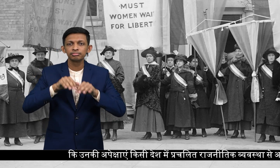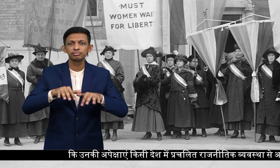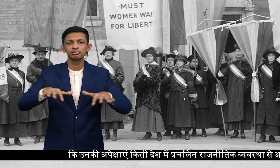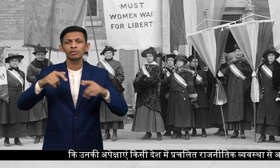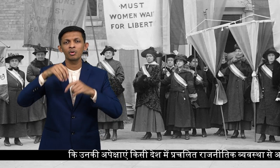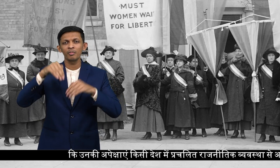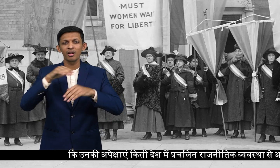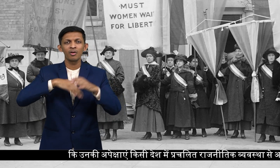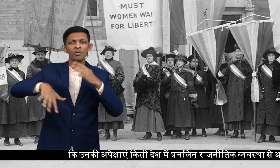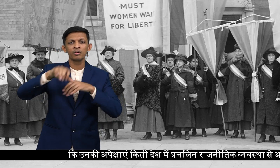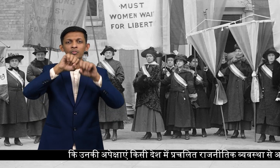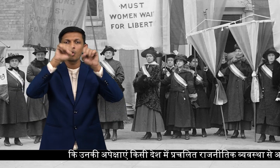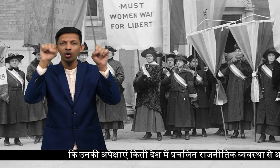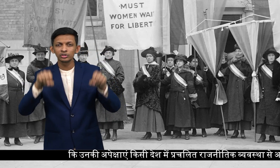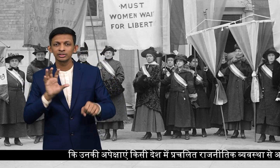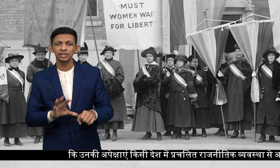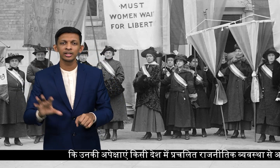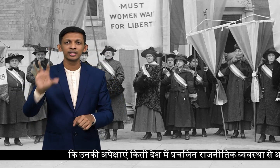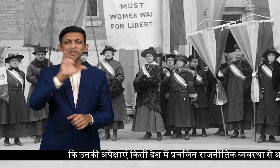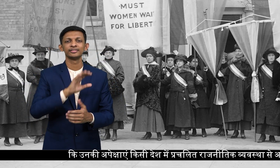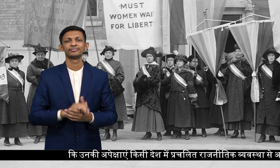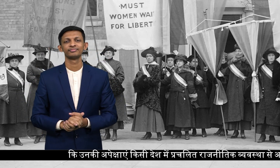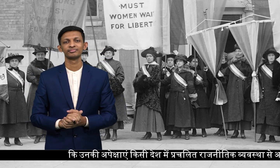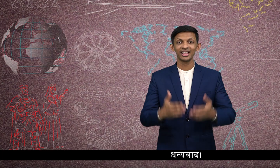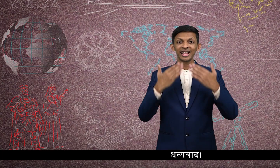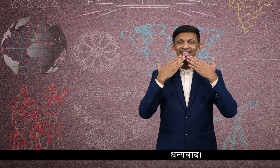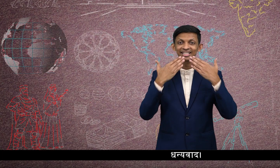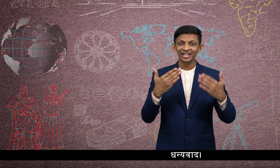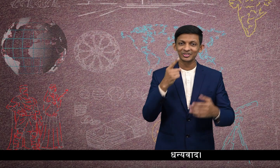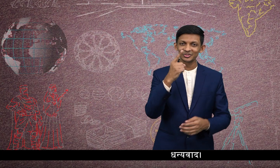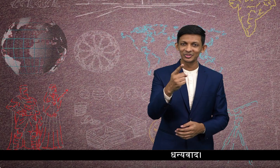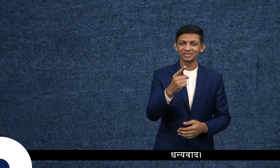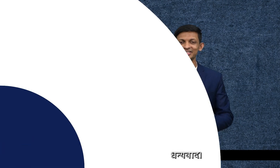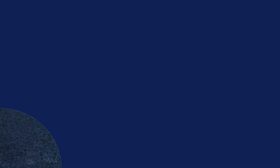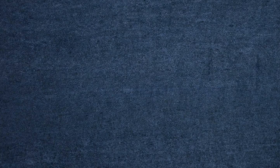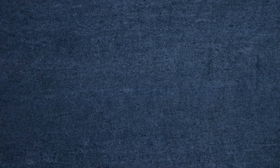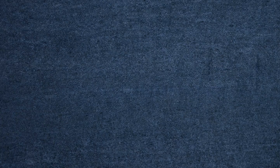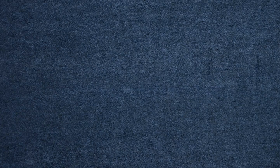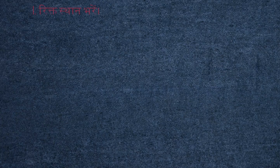प्रचलित राजनीतिक व्यवस्था से अधूरी है। धन्यवाद।